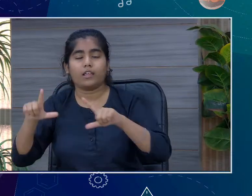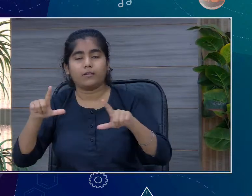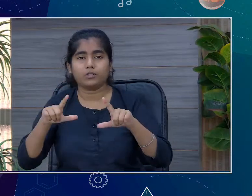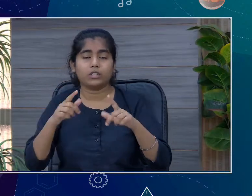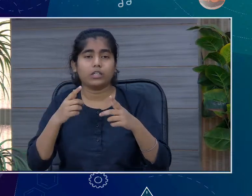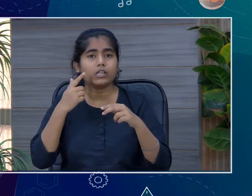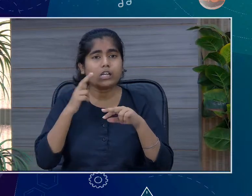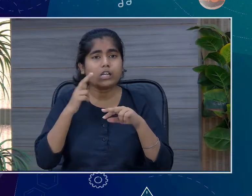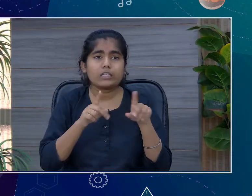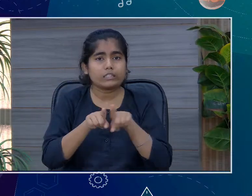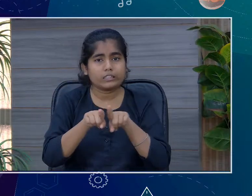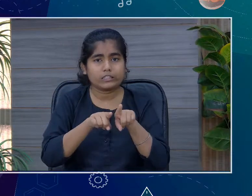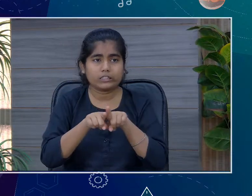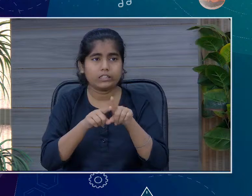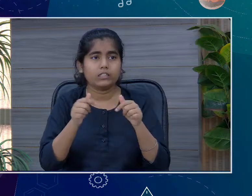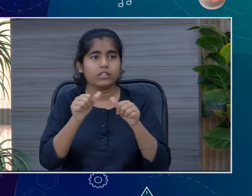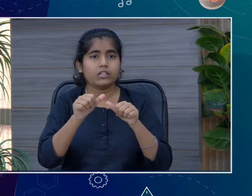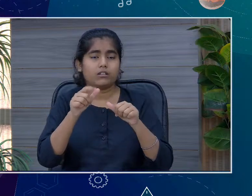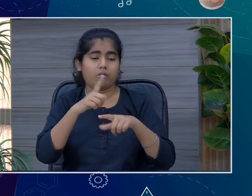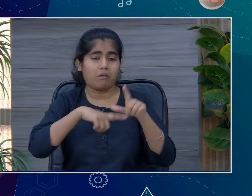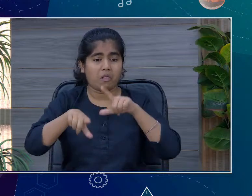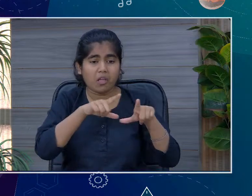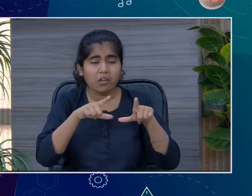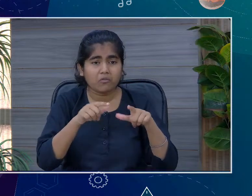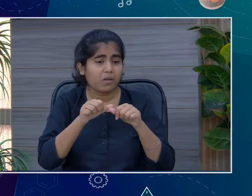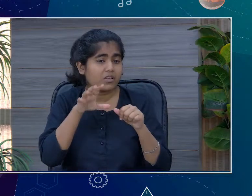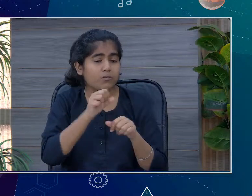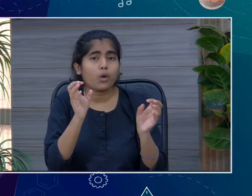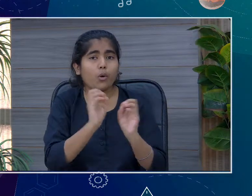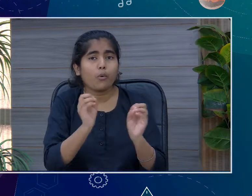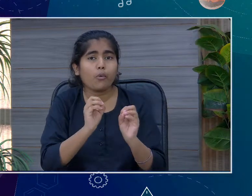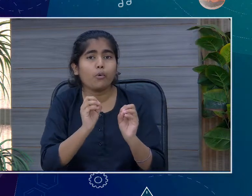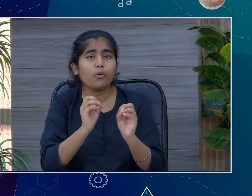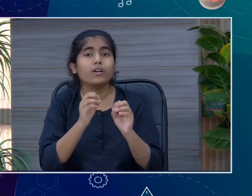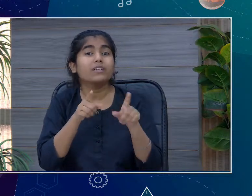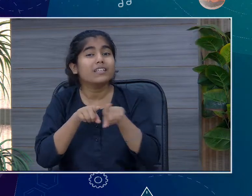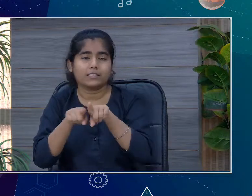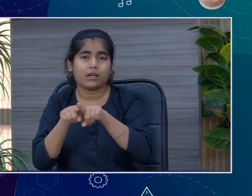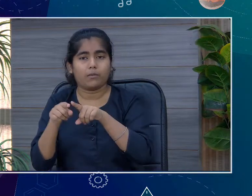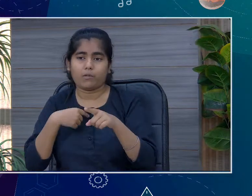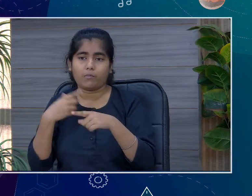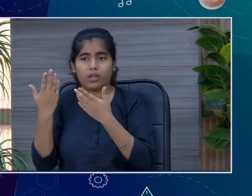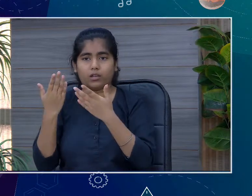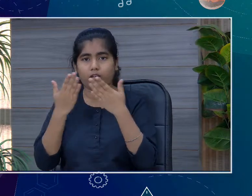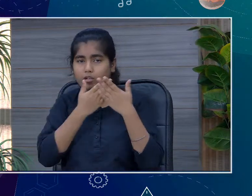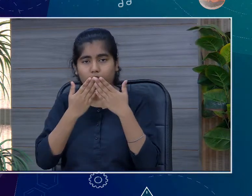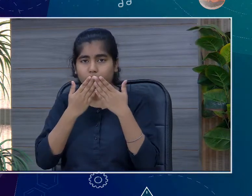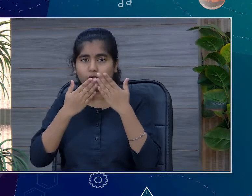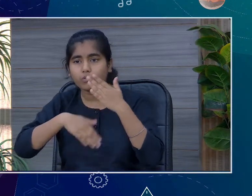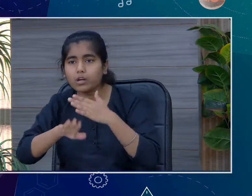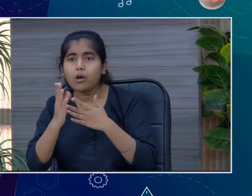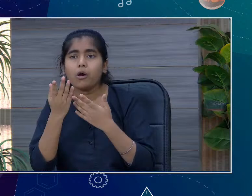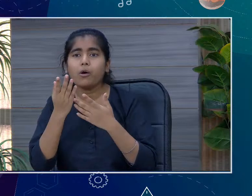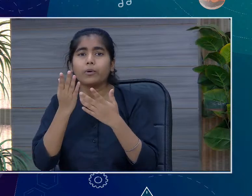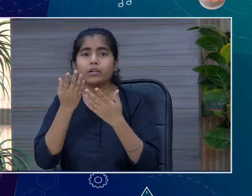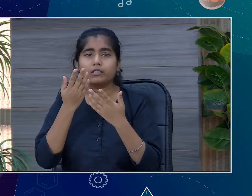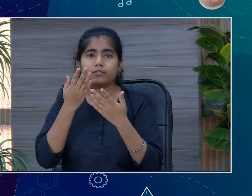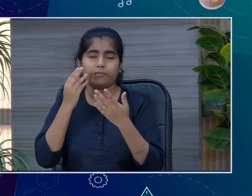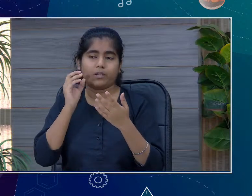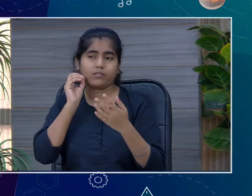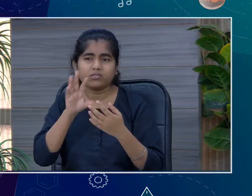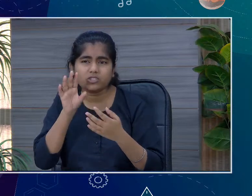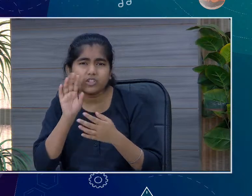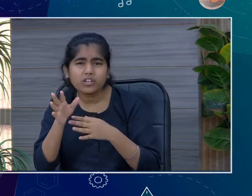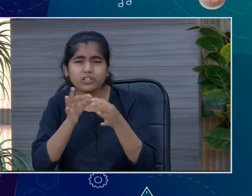इस बात को हम ऐसे भी समझ सकते हैं कि मैं एक विद्यालय में हूँ, वहाँ पर मीडियम ऑफ इंस्ट्रक्शन सपोज इंग्लिश